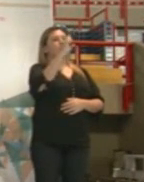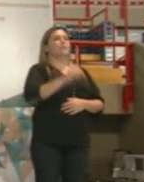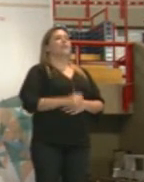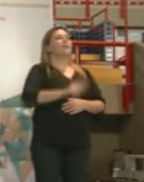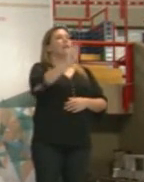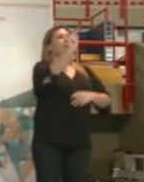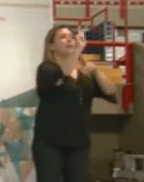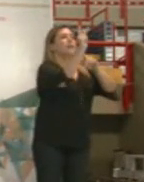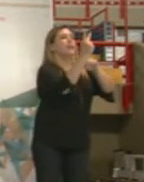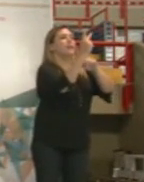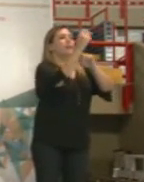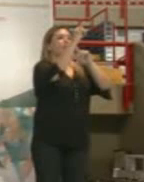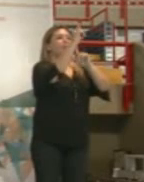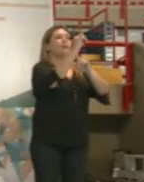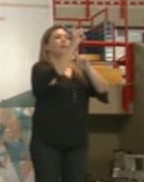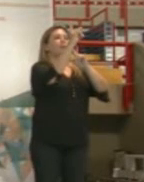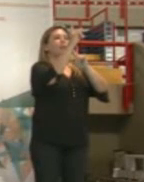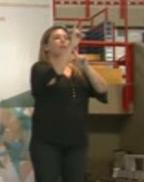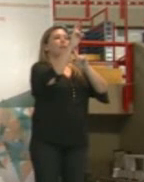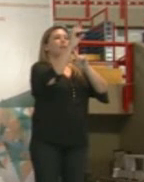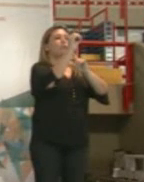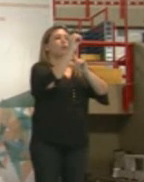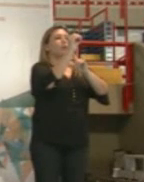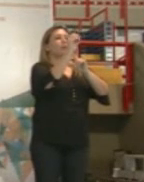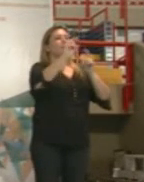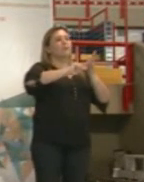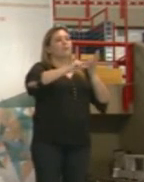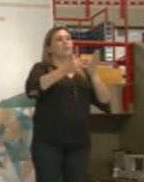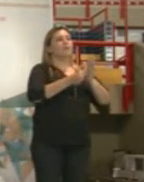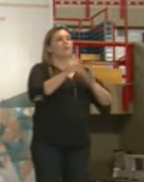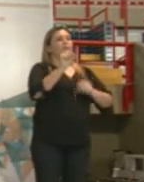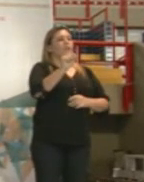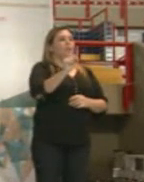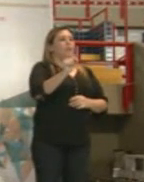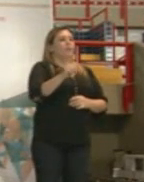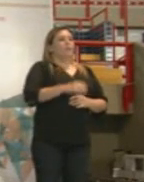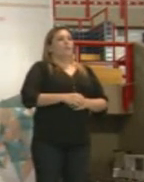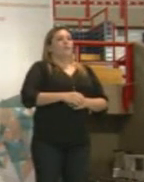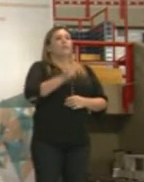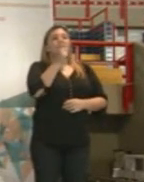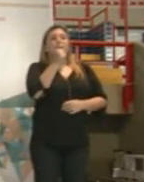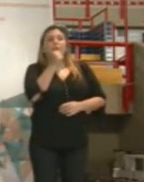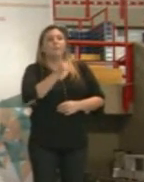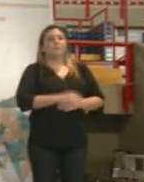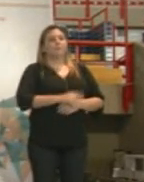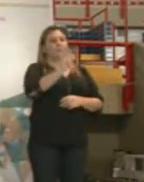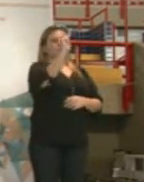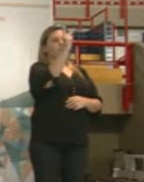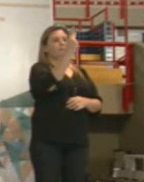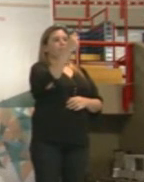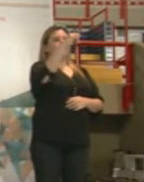vegetação hidrófila, ambiente aquático, vegetação